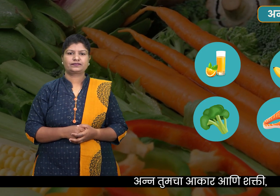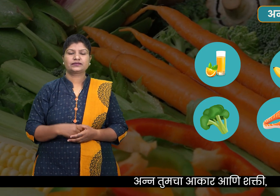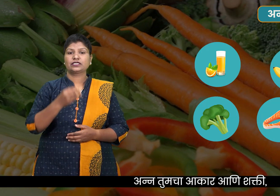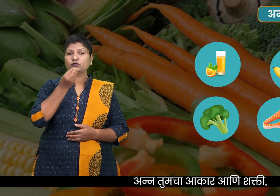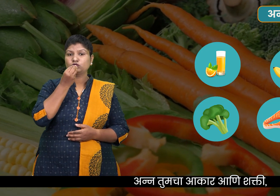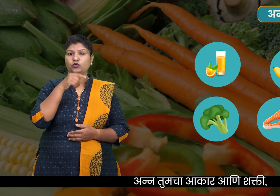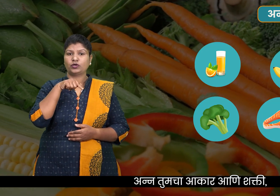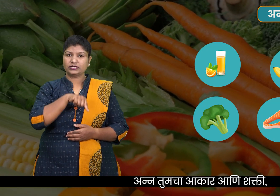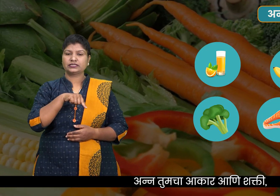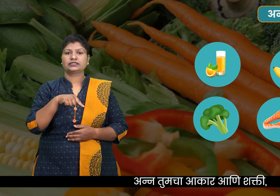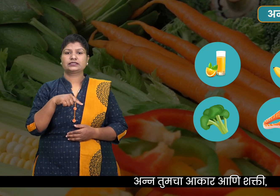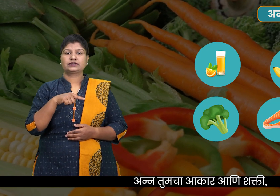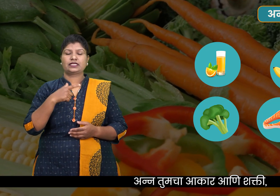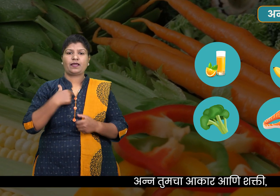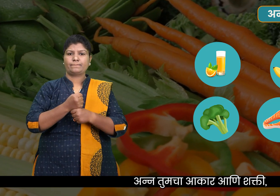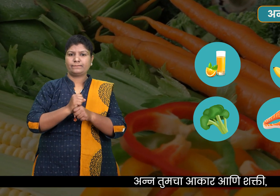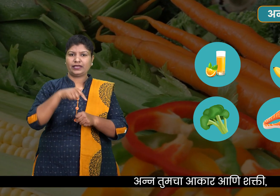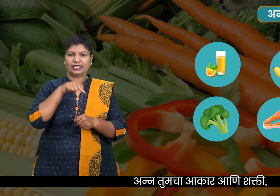अन्न तुमचा आकार आणि शक्ती,